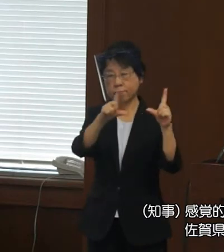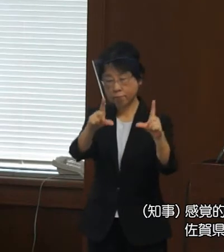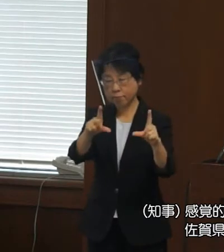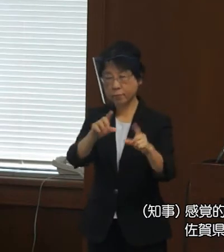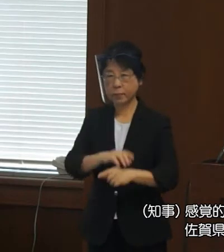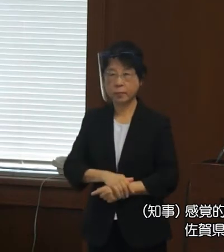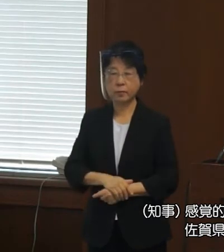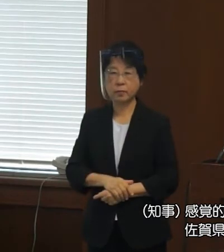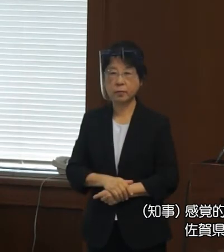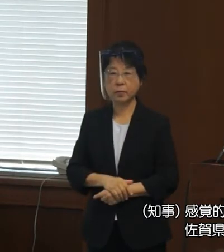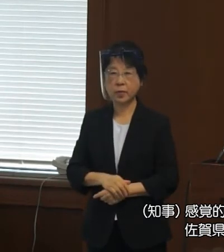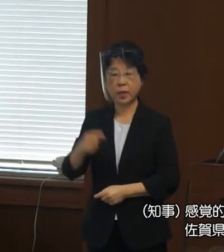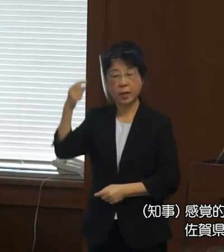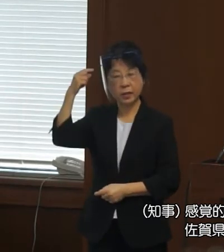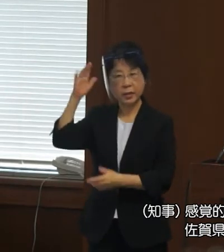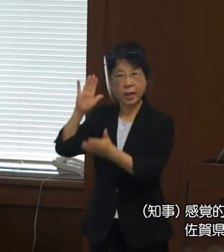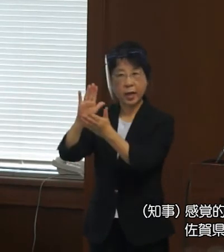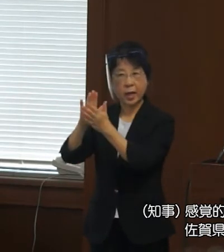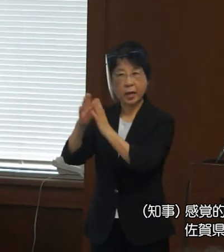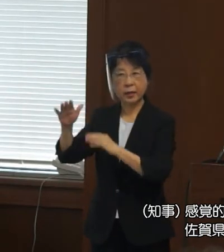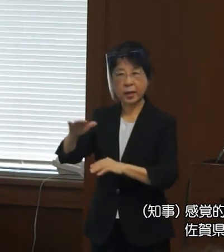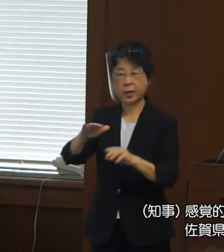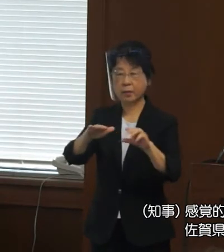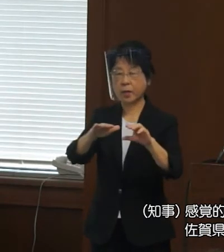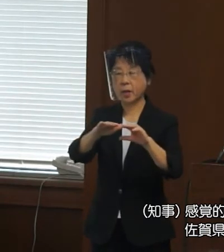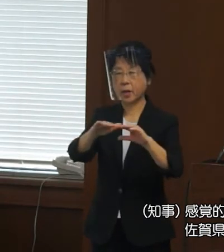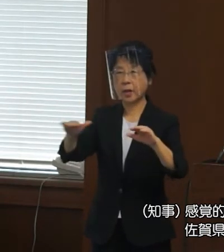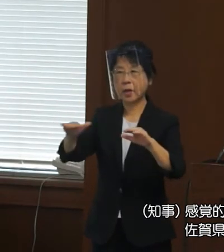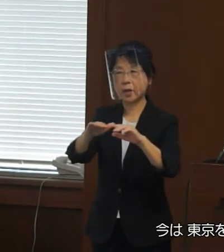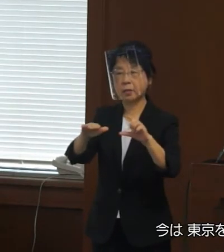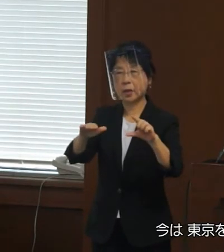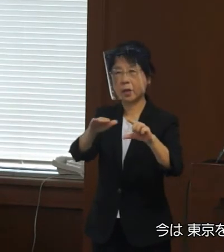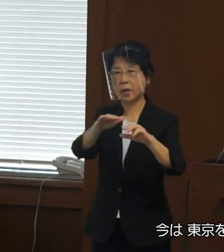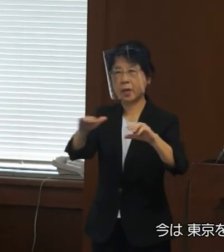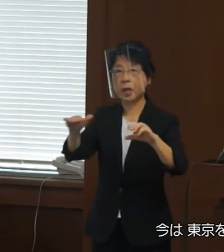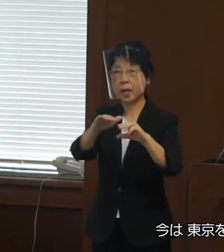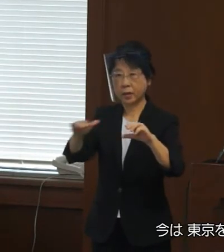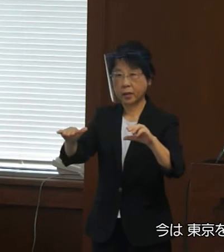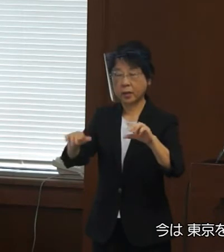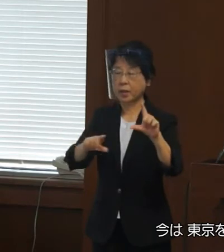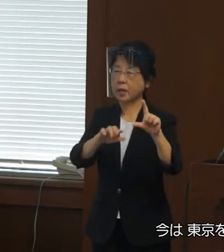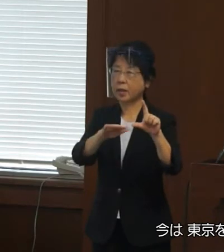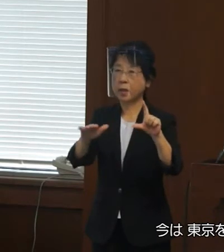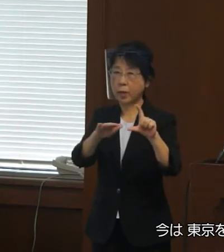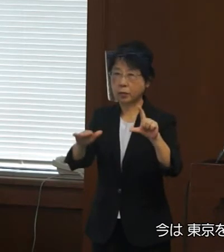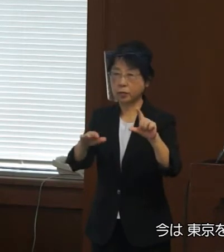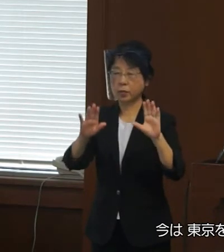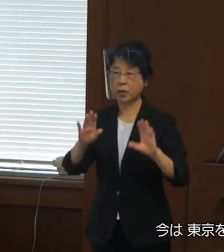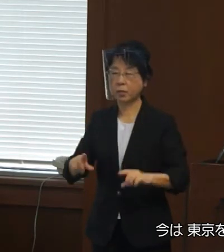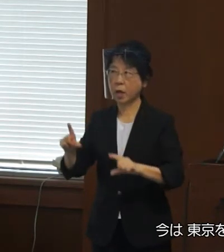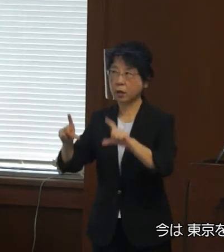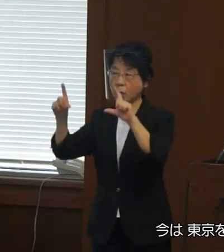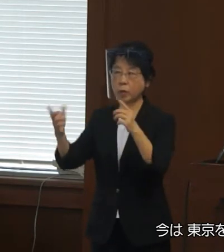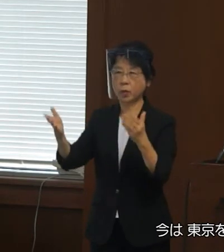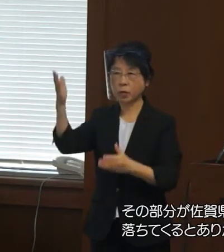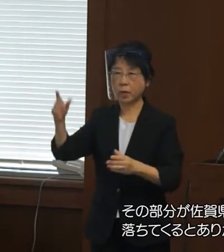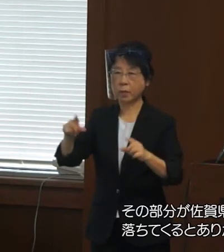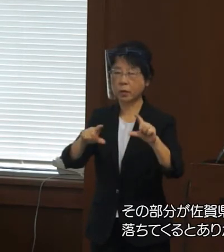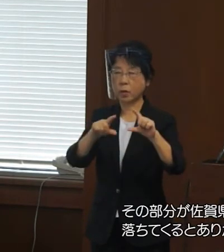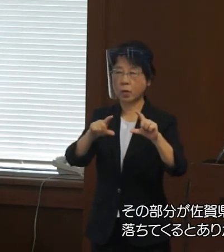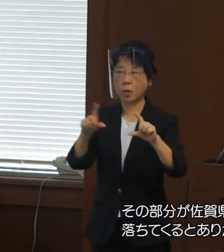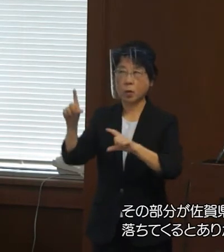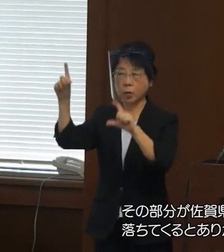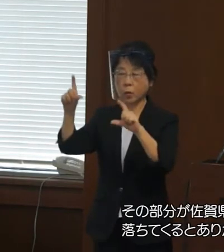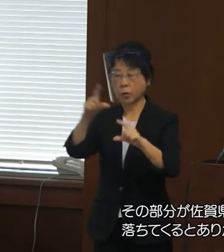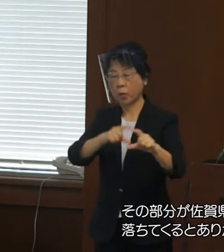は、あの佐賀県県平均レベルですね、今もう東京を超えているので、